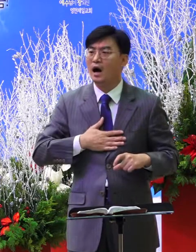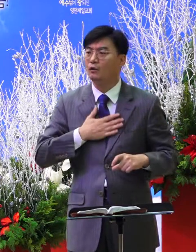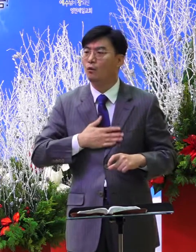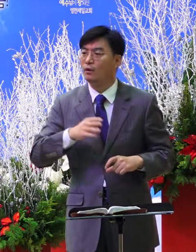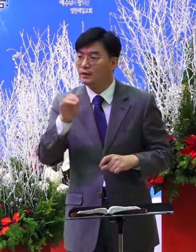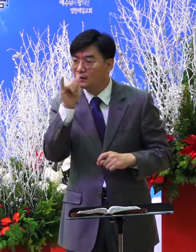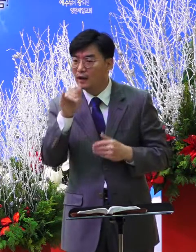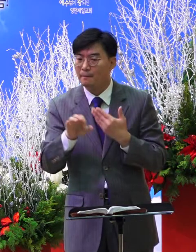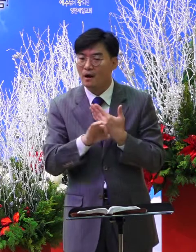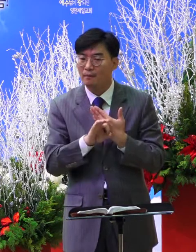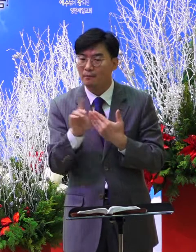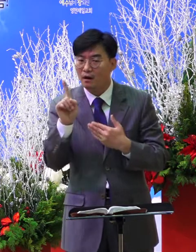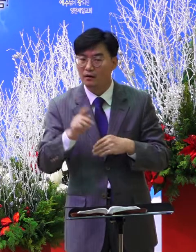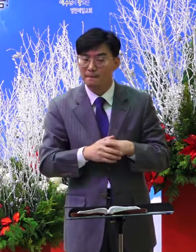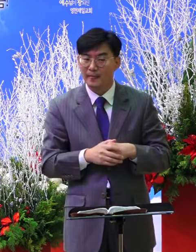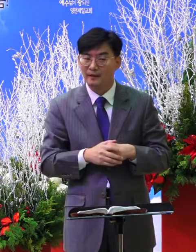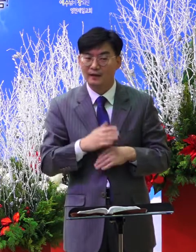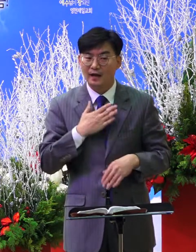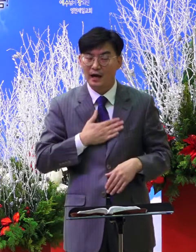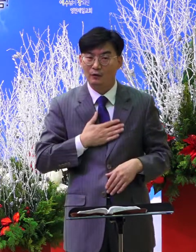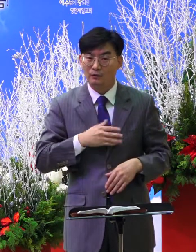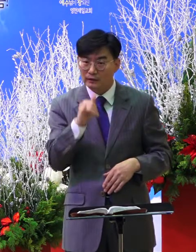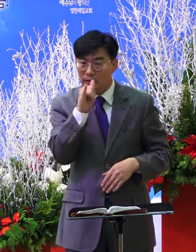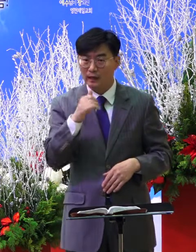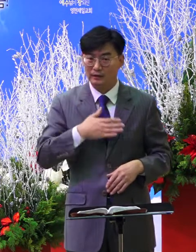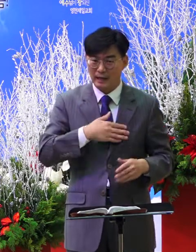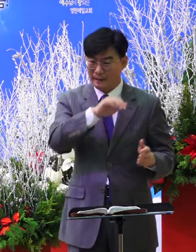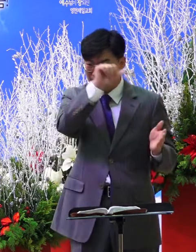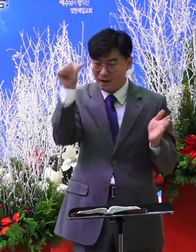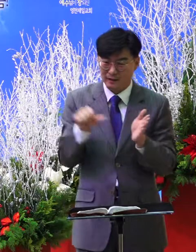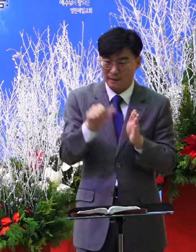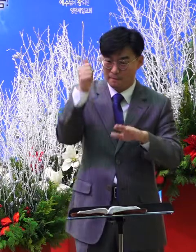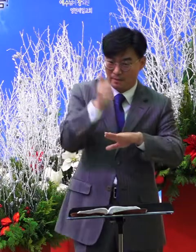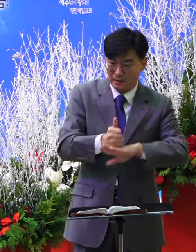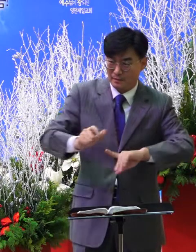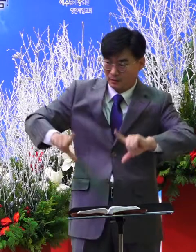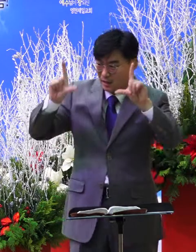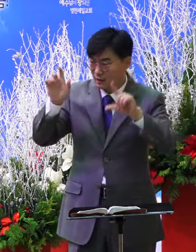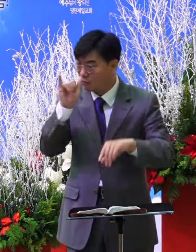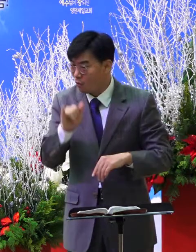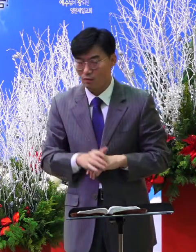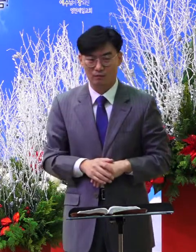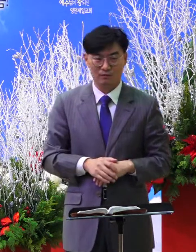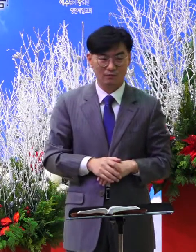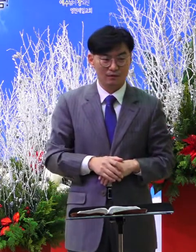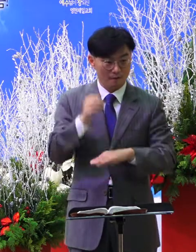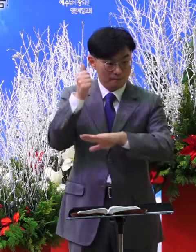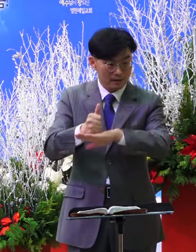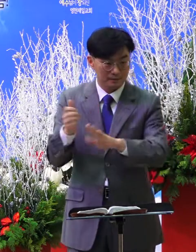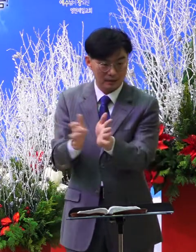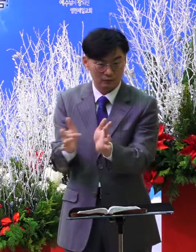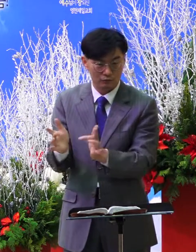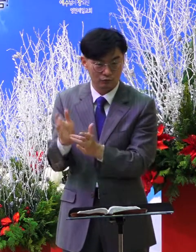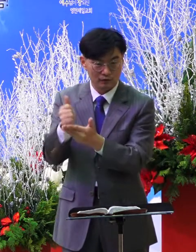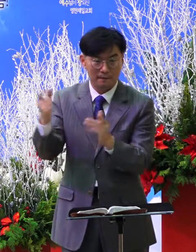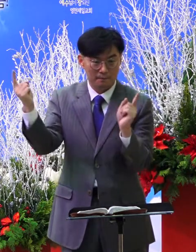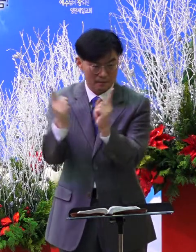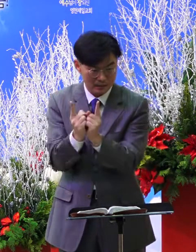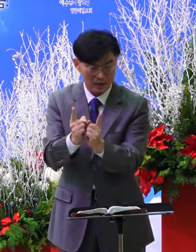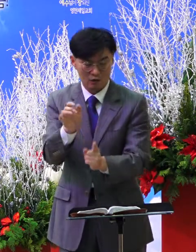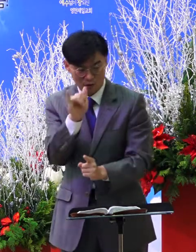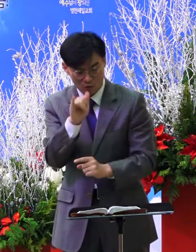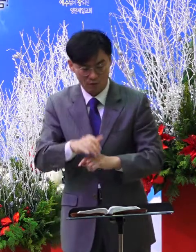그것을 안다면 내 인생의 끝이 있고 예수님이 오셔서 이 땅을 심판하시는 그 세상에 종말이 있다는 것을